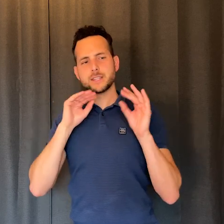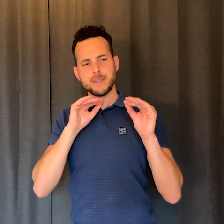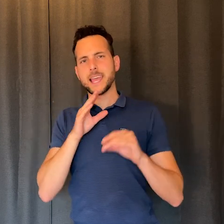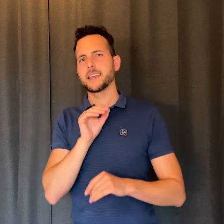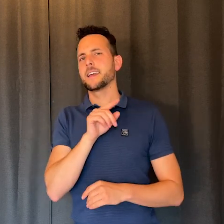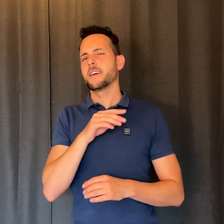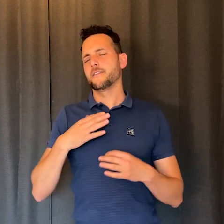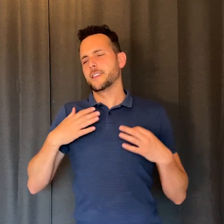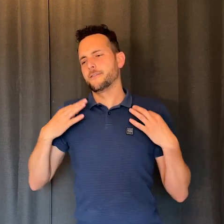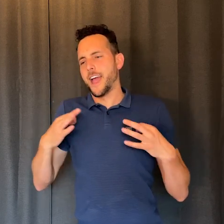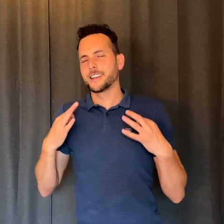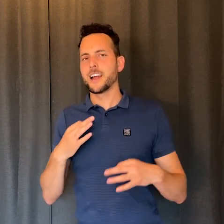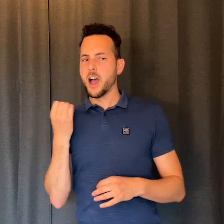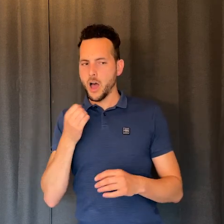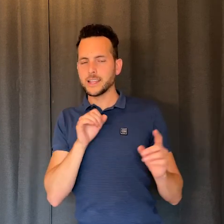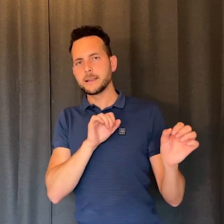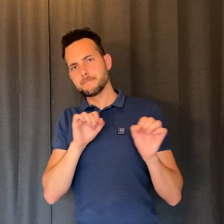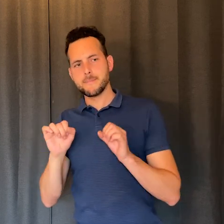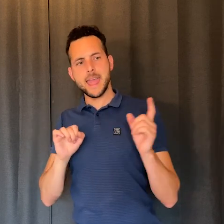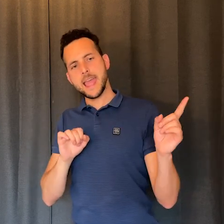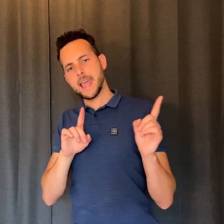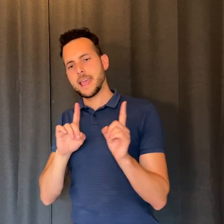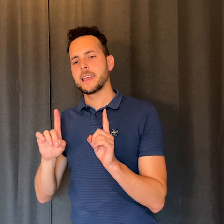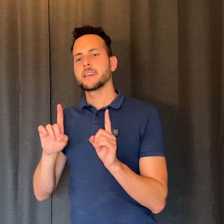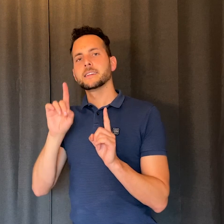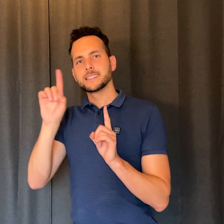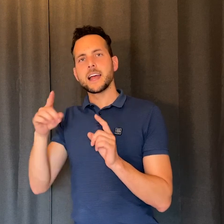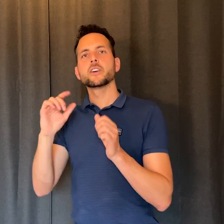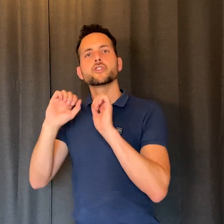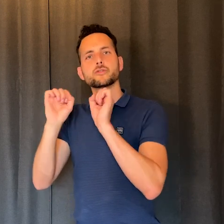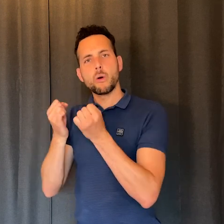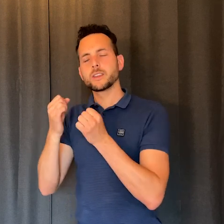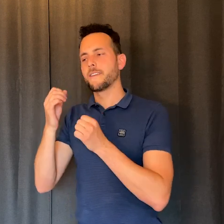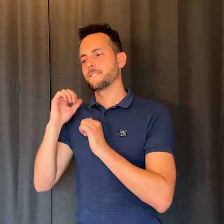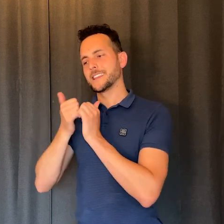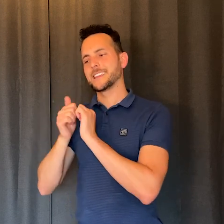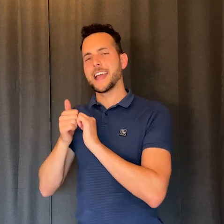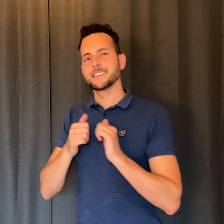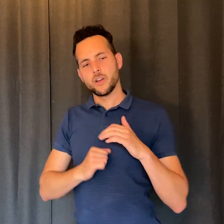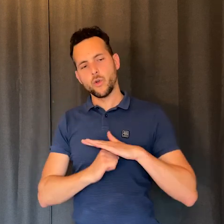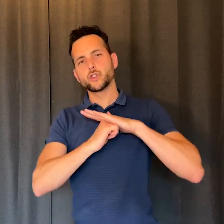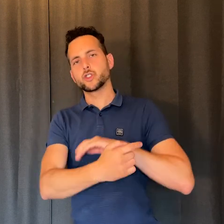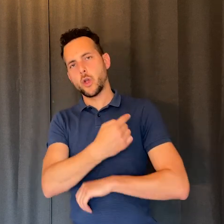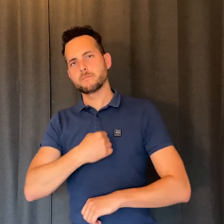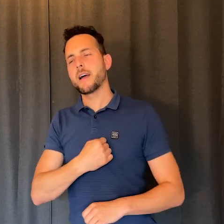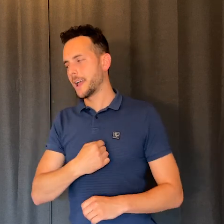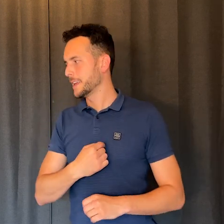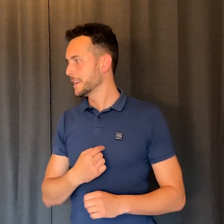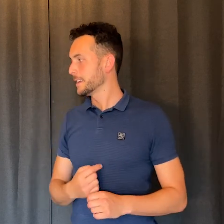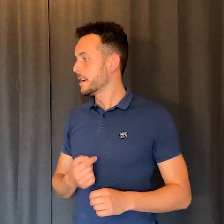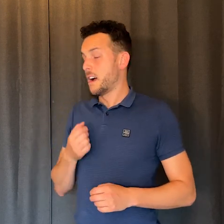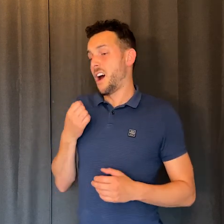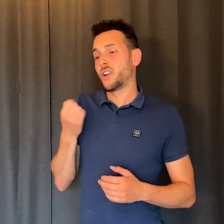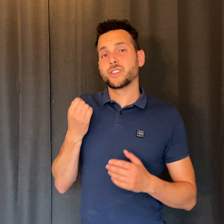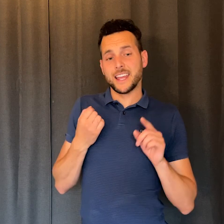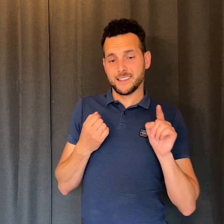fijn. Hij gaat altijd mee met mijn sportwedstrijden en support me met mijn sport. Hij is altijd voor iedereen